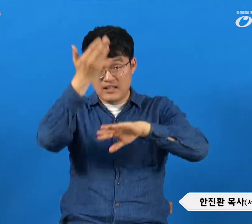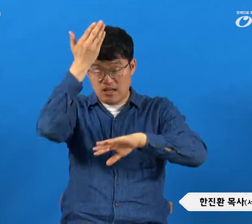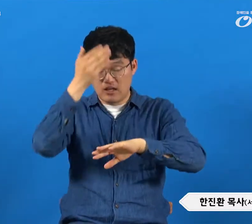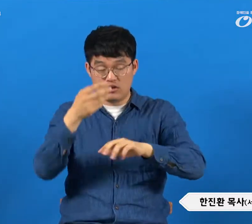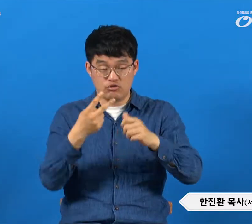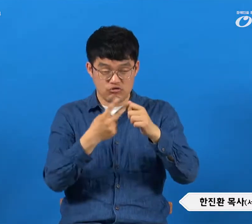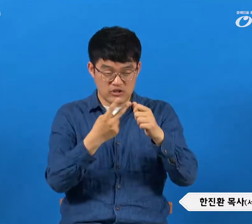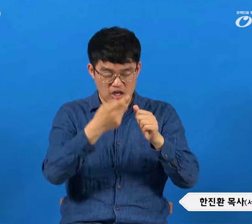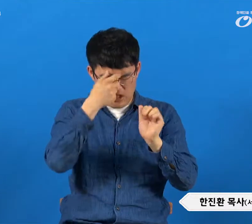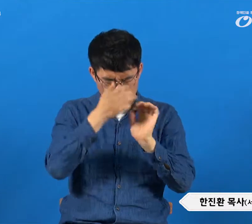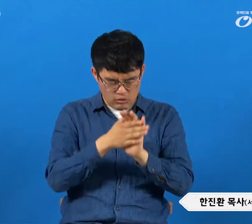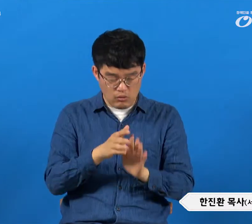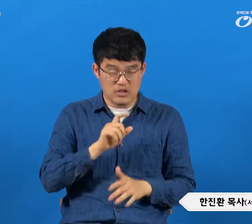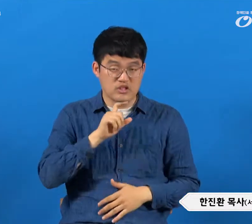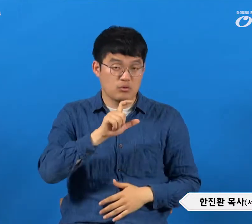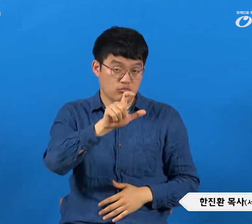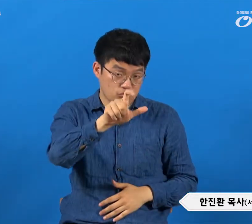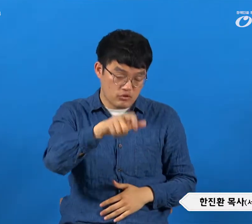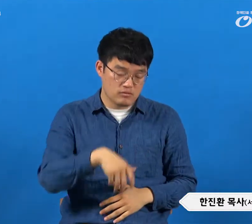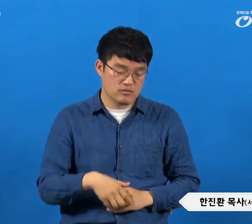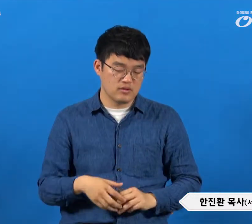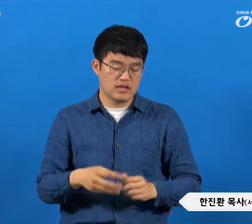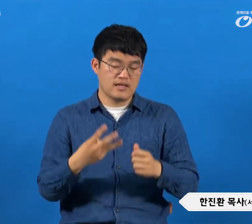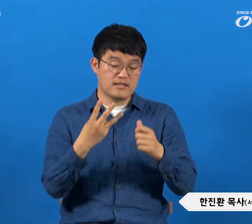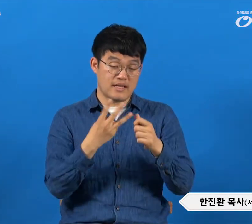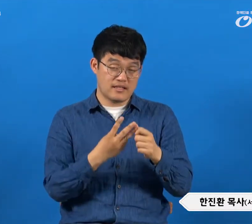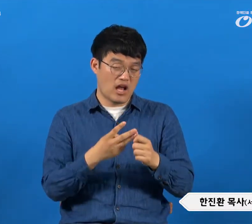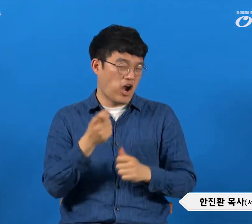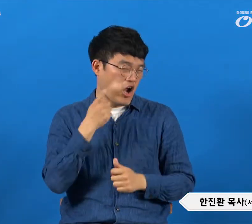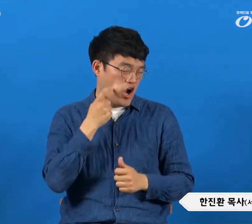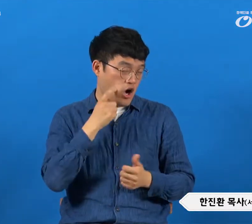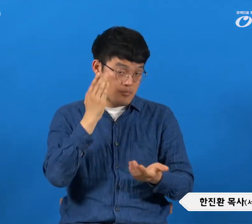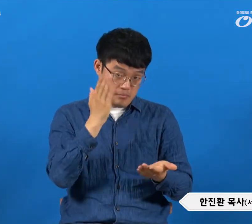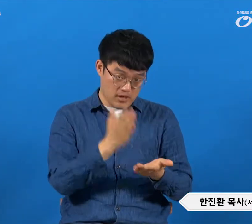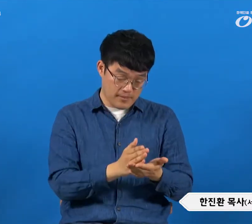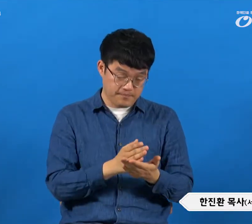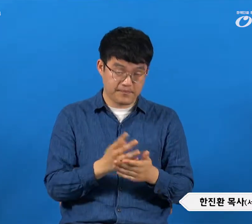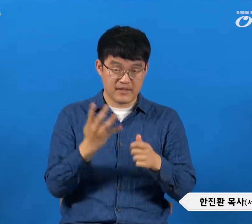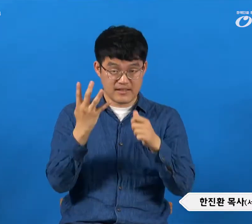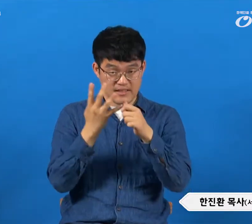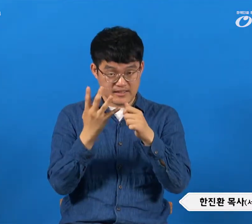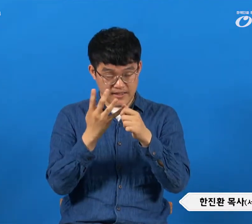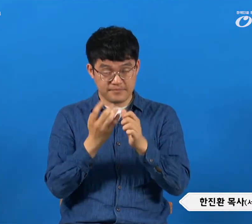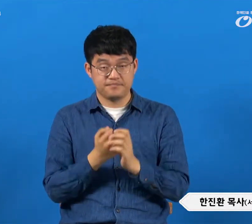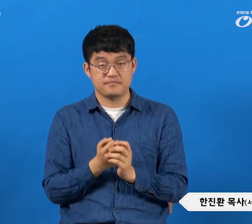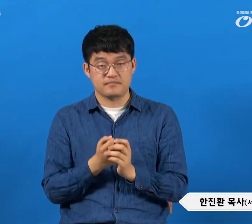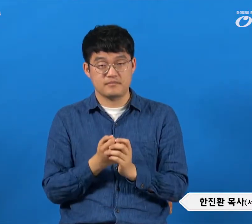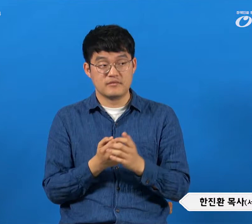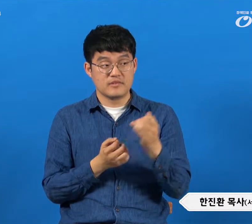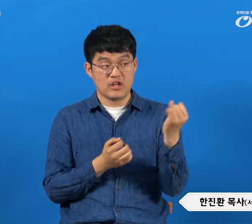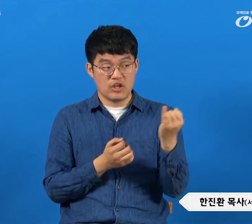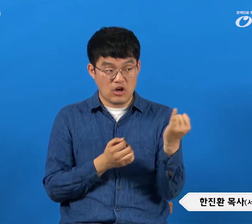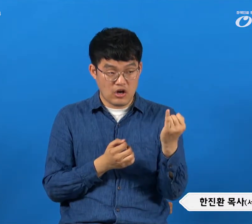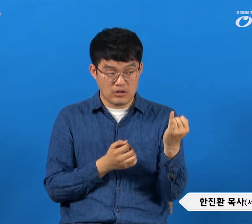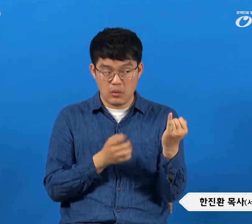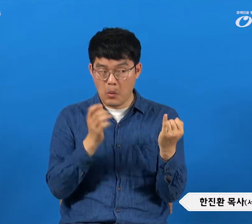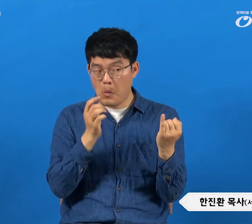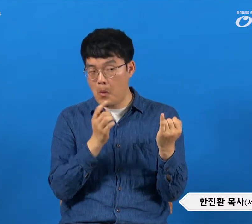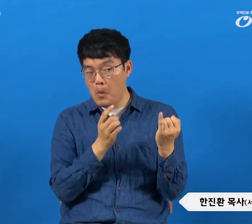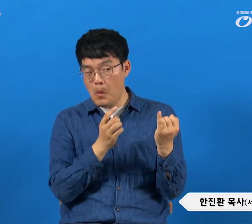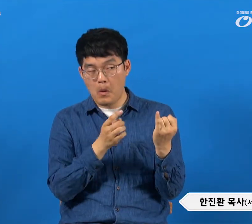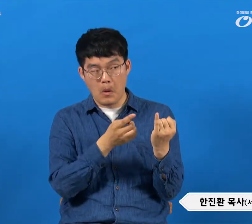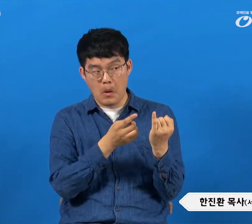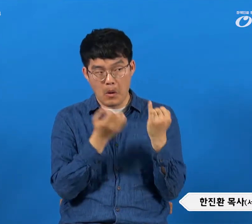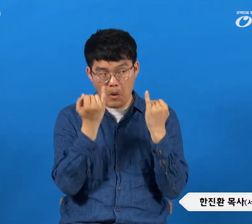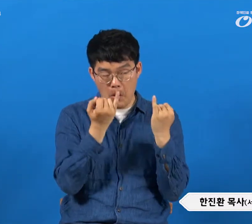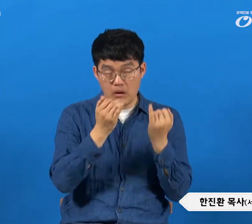둘째, 기도는 15분 이상 할 것. 셋째, 거짓말은 절대로 하지 말 것. 넷째, 여학생을 곁눈질해서